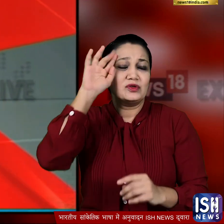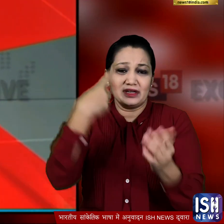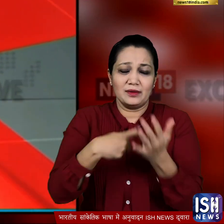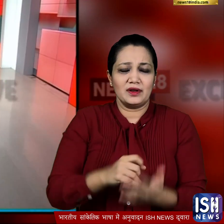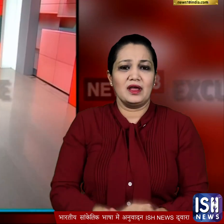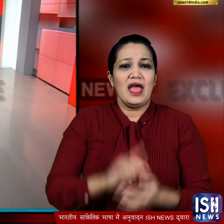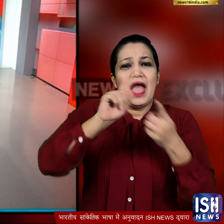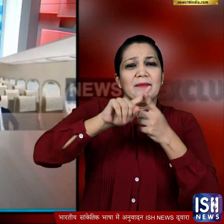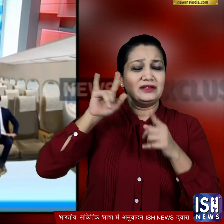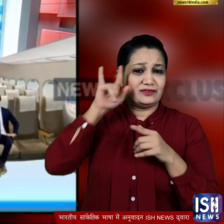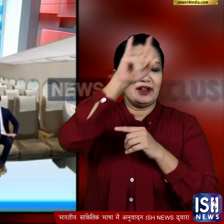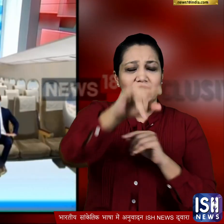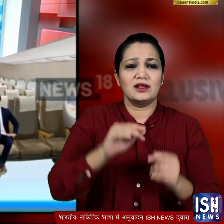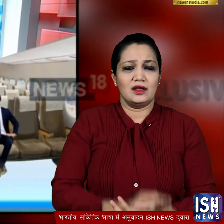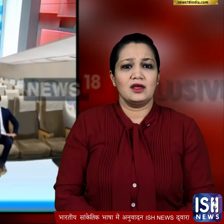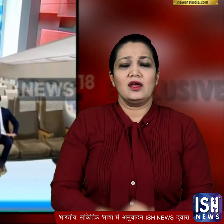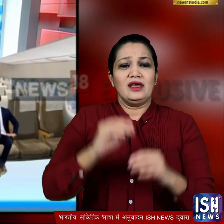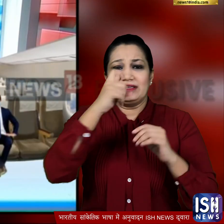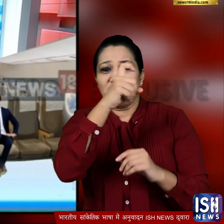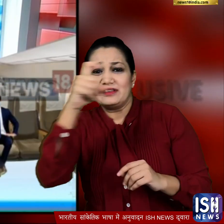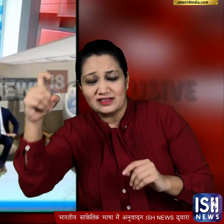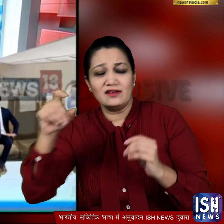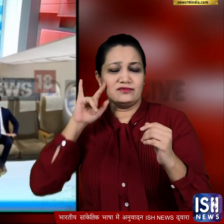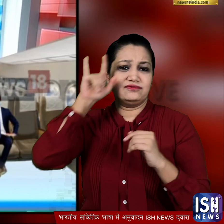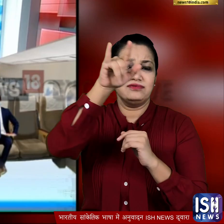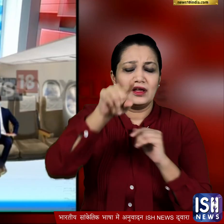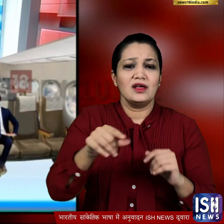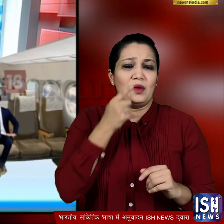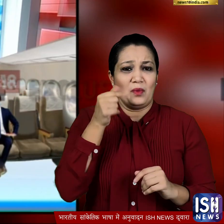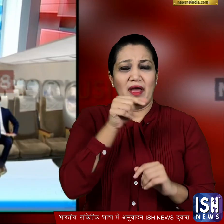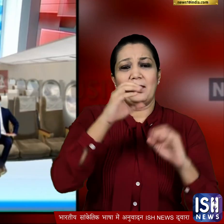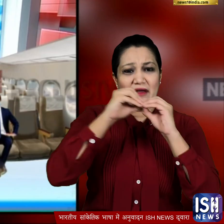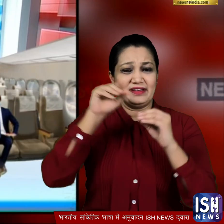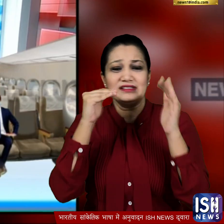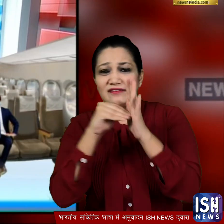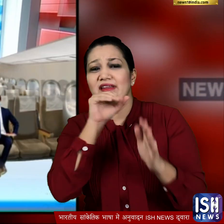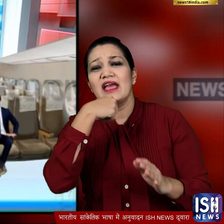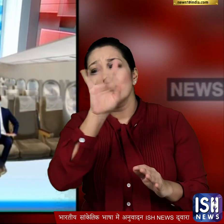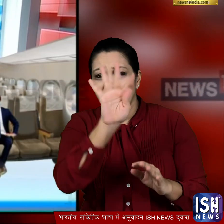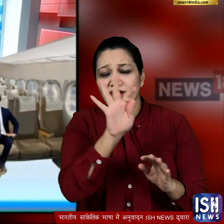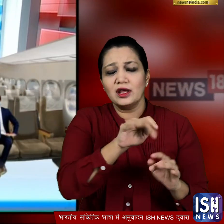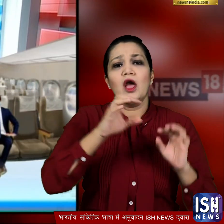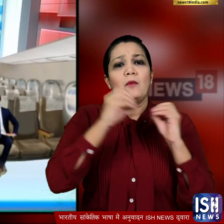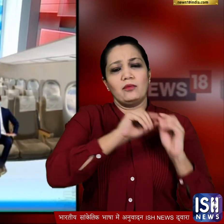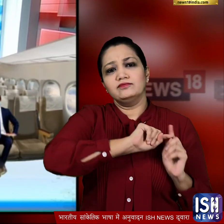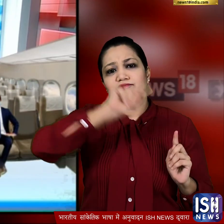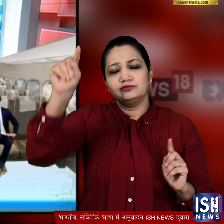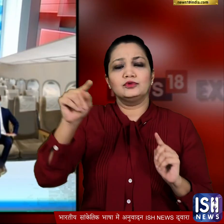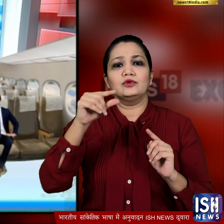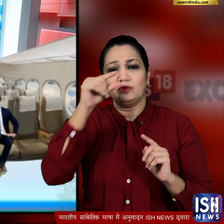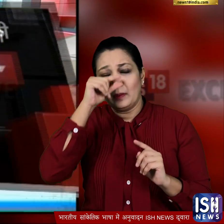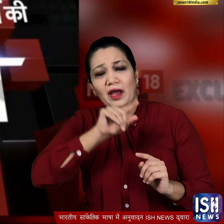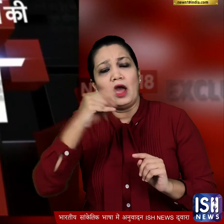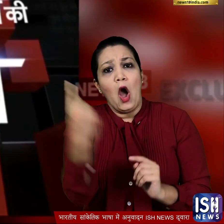News18.com की रिपोर्ट है कि एमिरेट्स एयरलाइंस के बोइंग 777 विमान से 40 साल के भावेश जावेरी नाम के इस आदमी ने मुंबई से दुबई